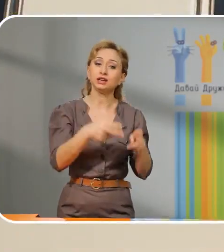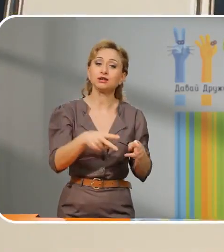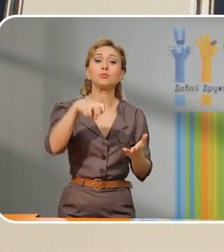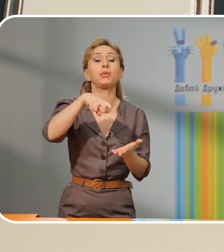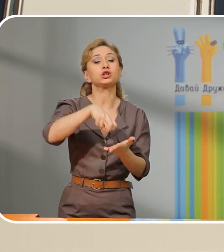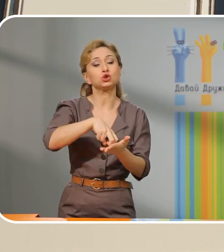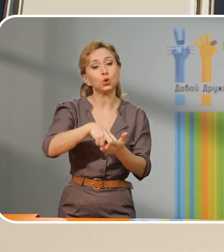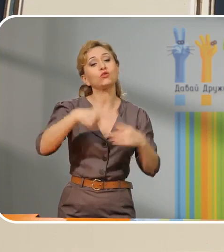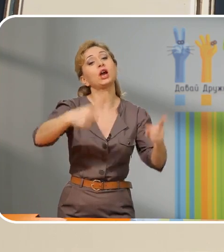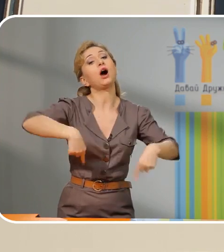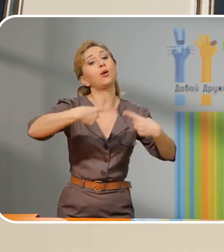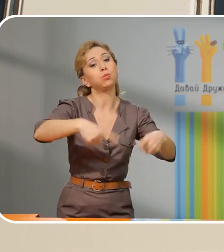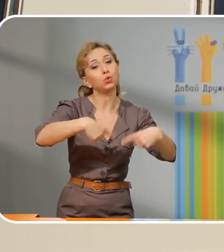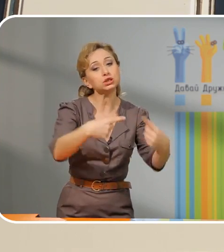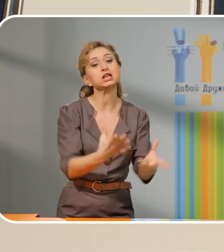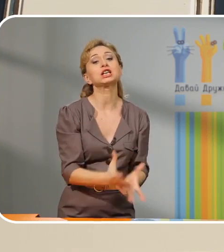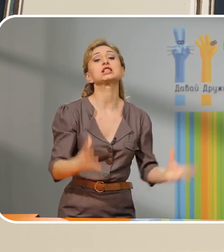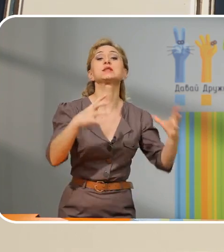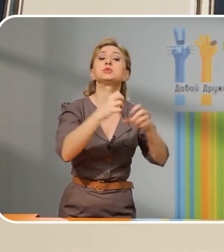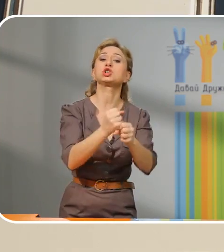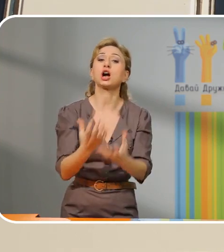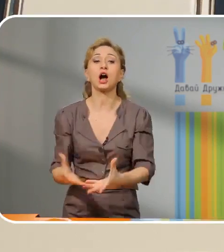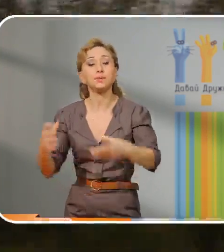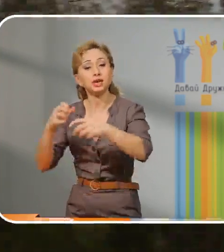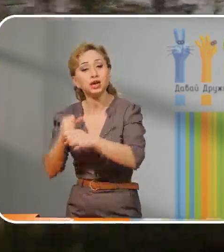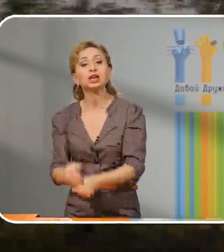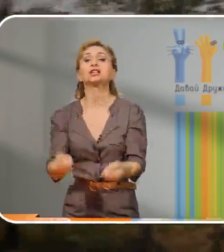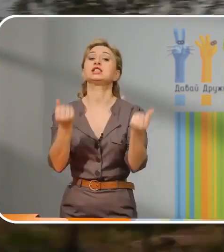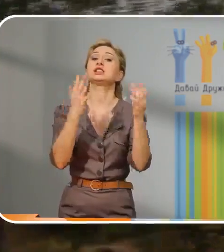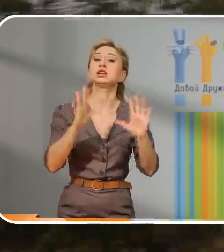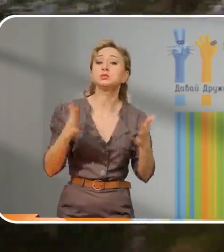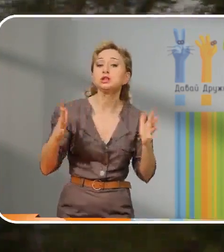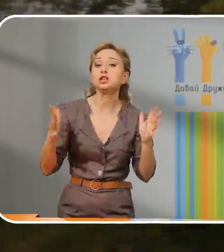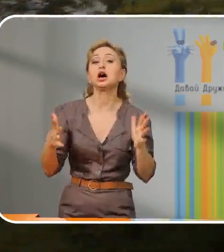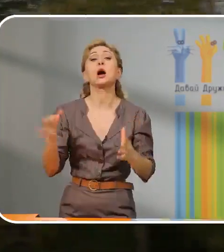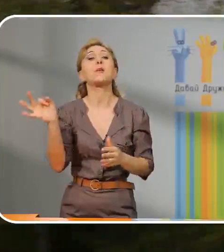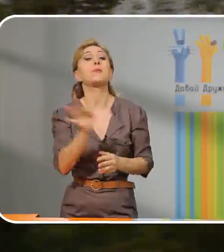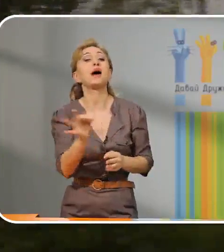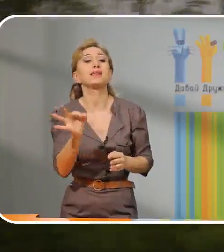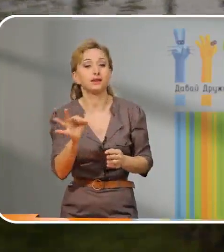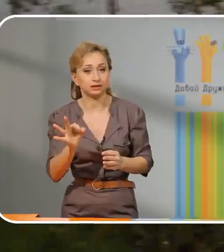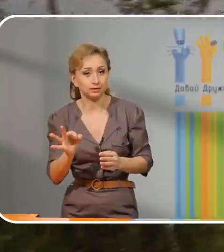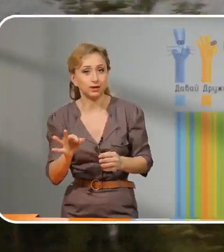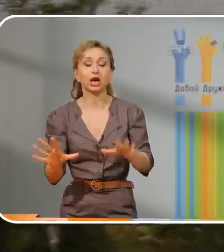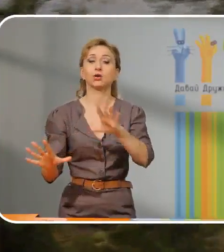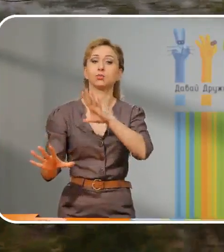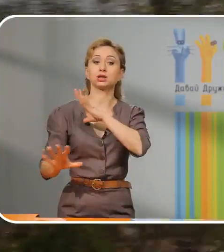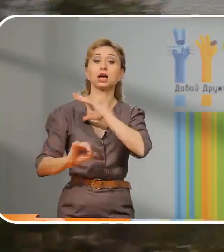ехал почтовый обоз с мешками серебряных монет. Была